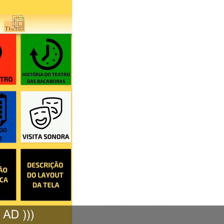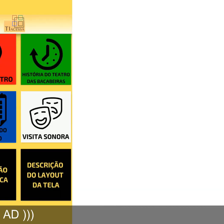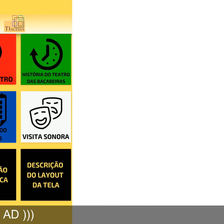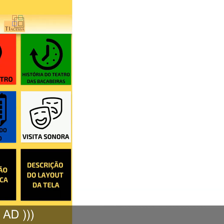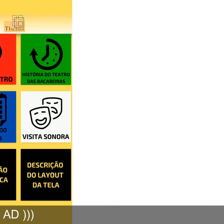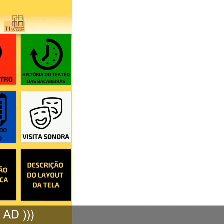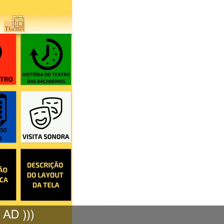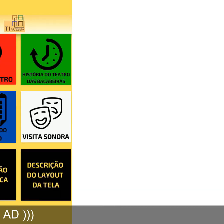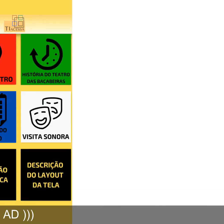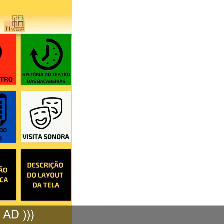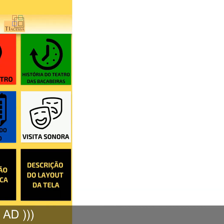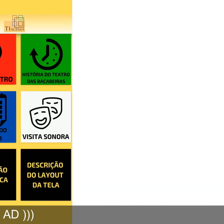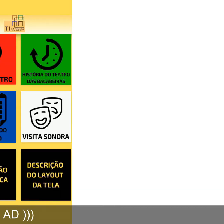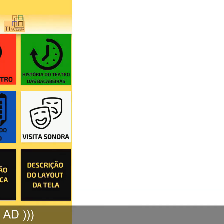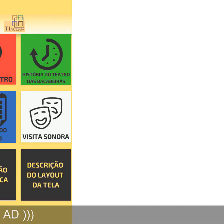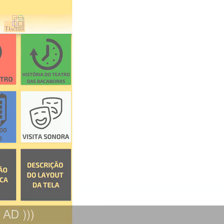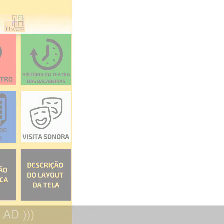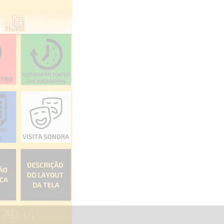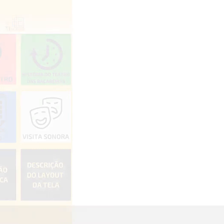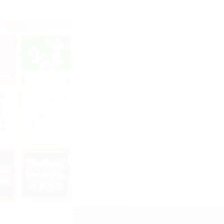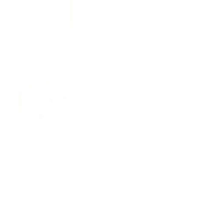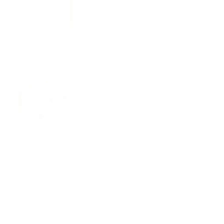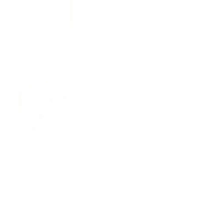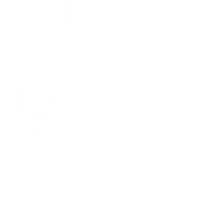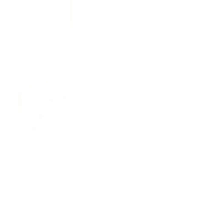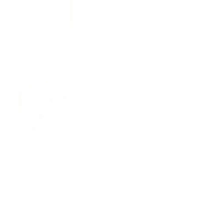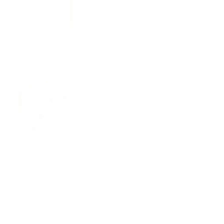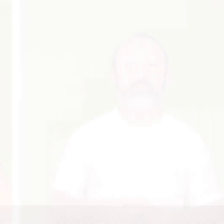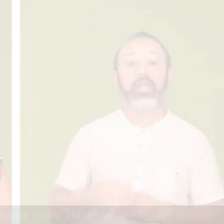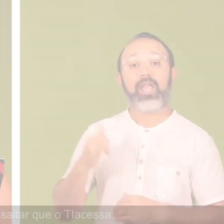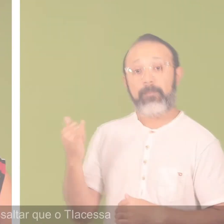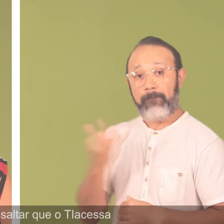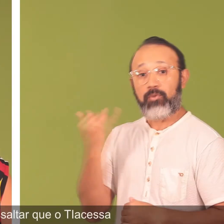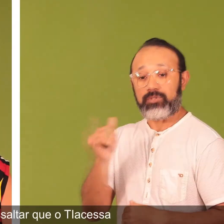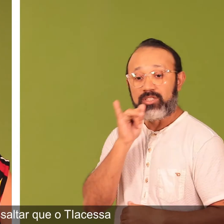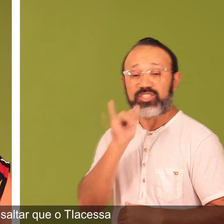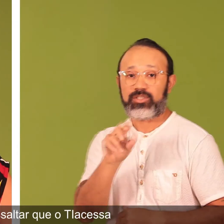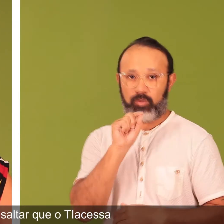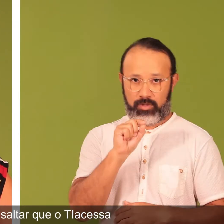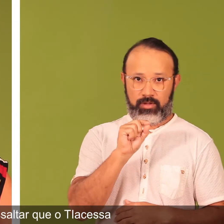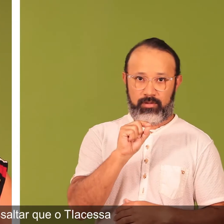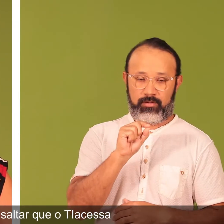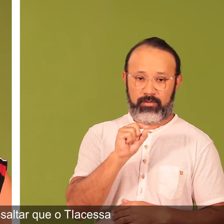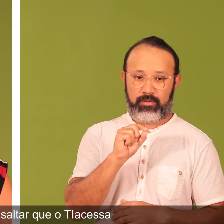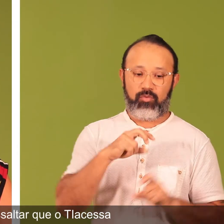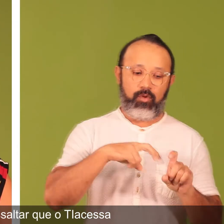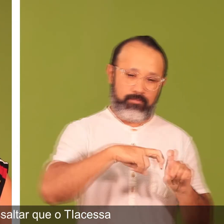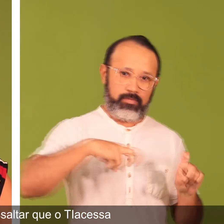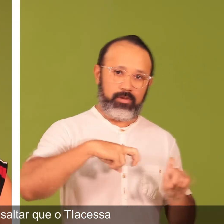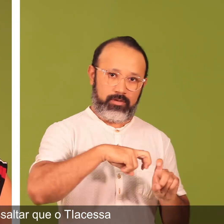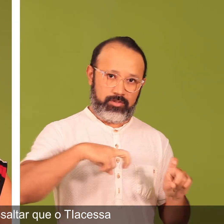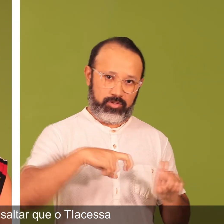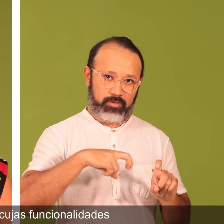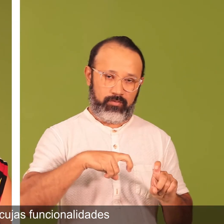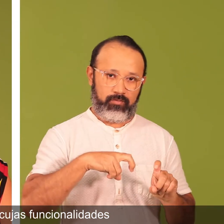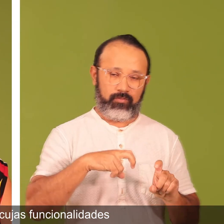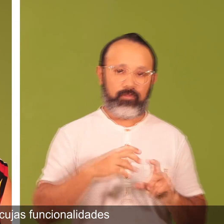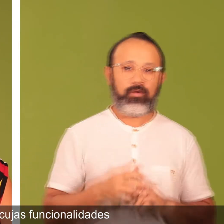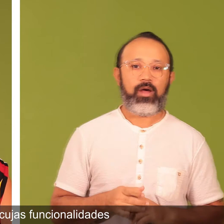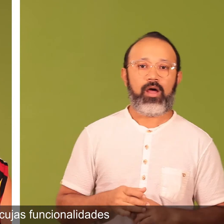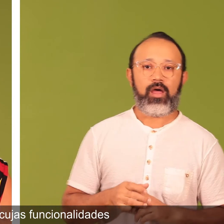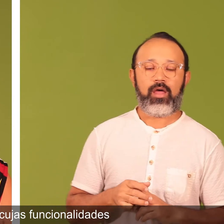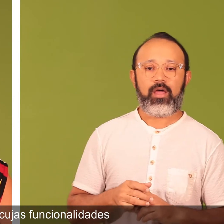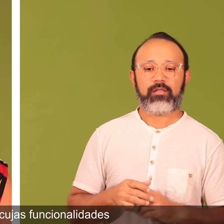o fim da simulação é importante ressaltar que o tia acessa